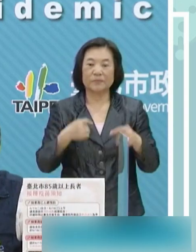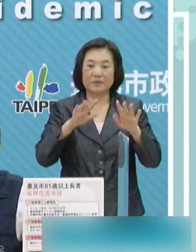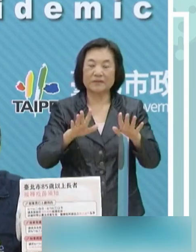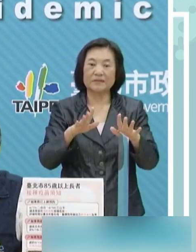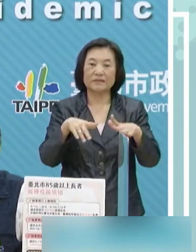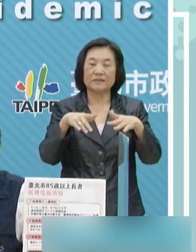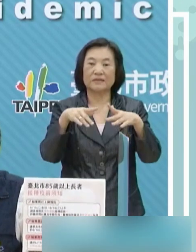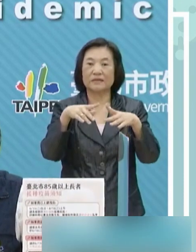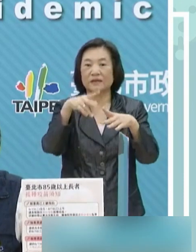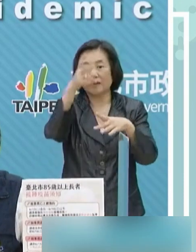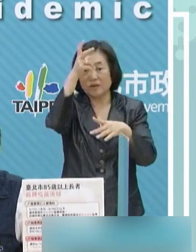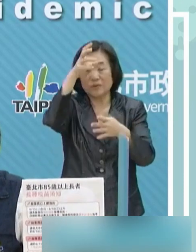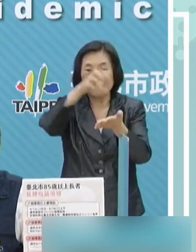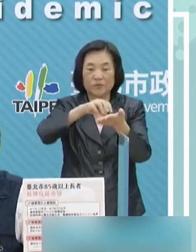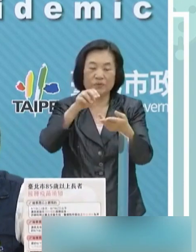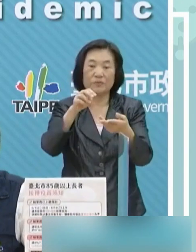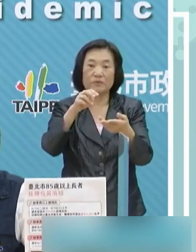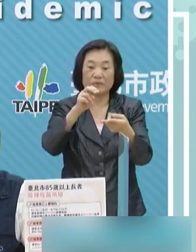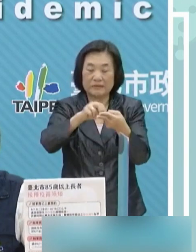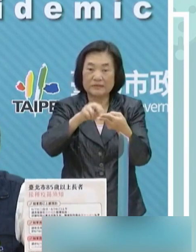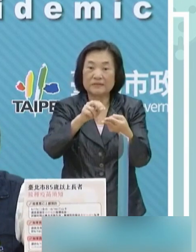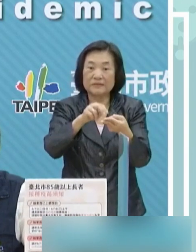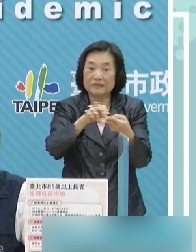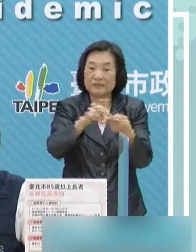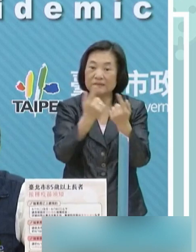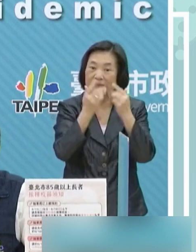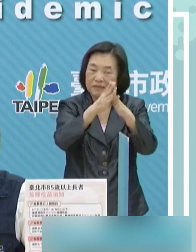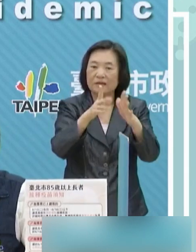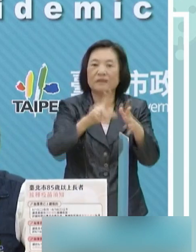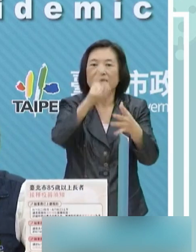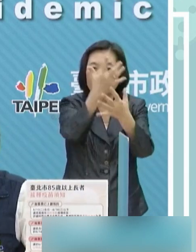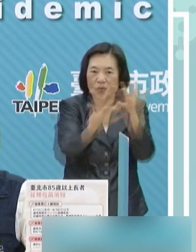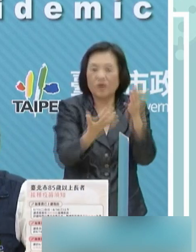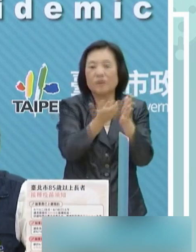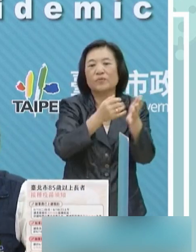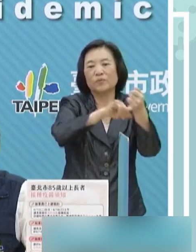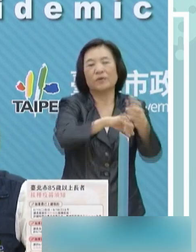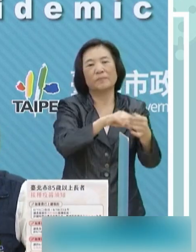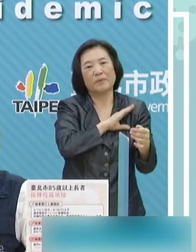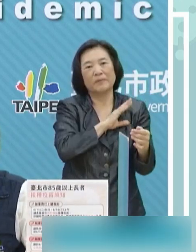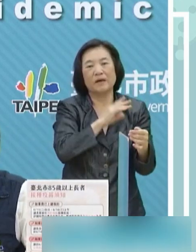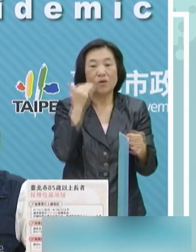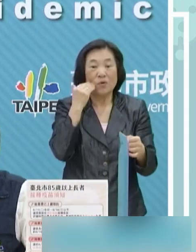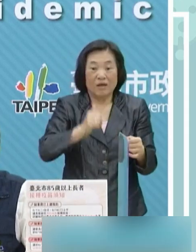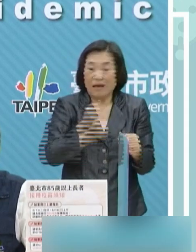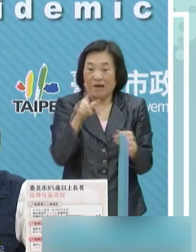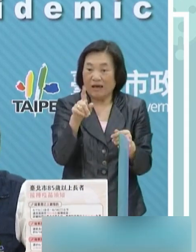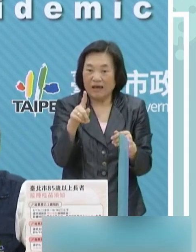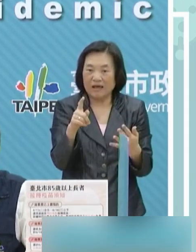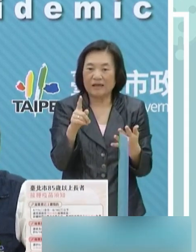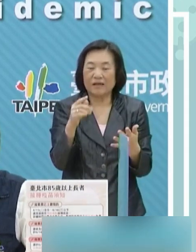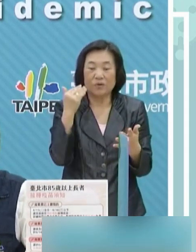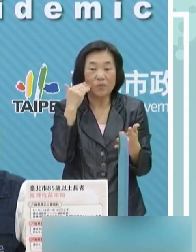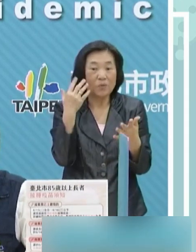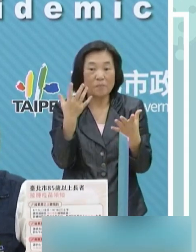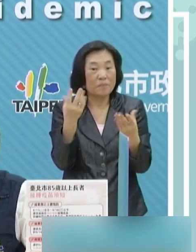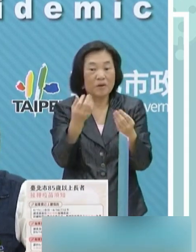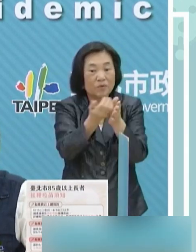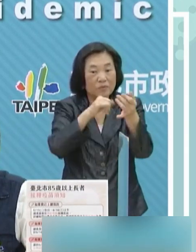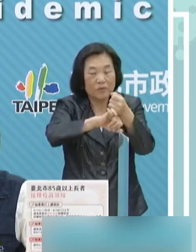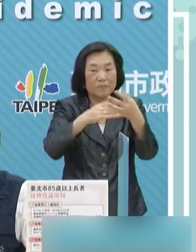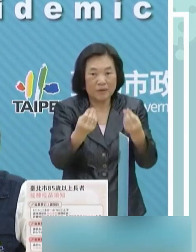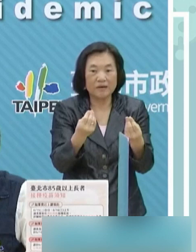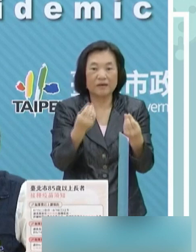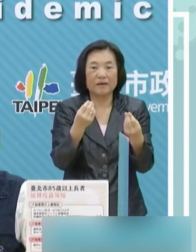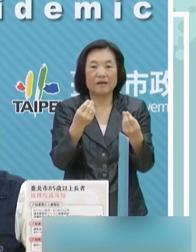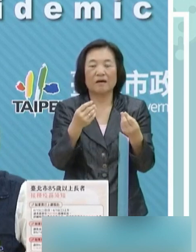通知单哦，它上面说哦，如果你没有预约的话哦，你还是可以在以下时间地点去哪个地方打